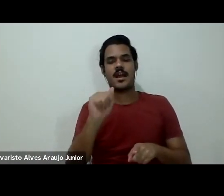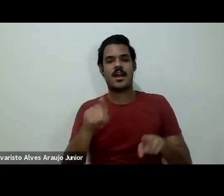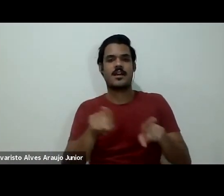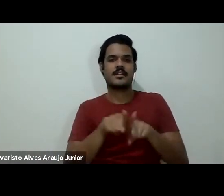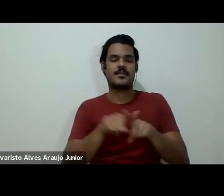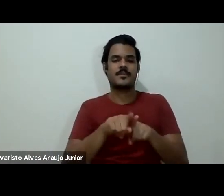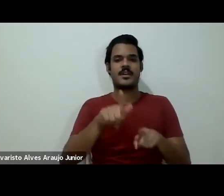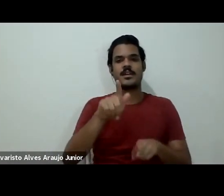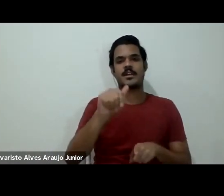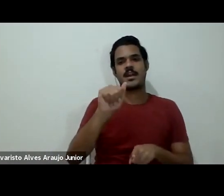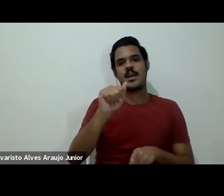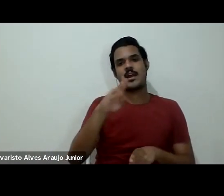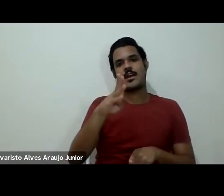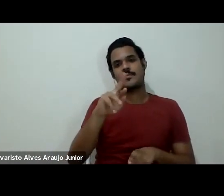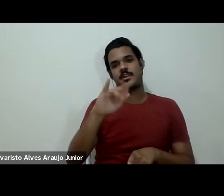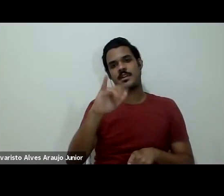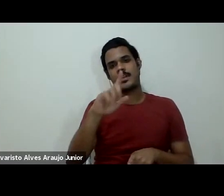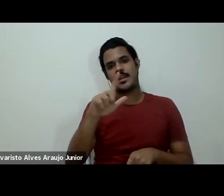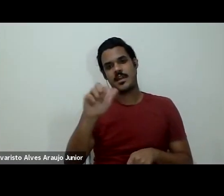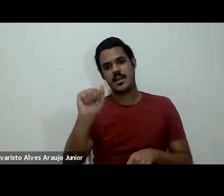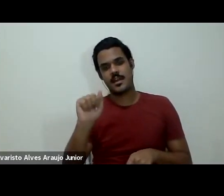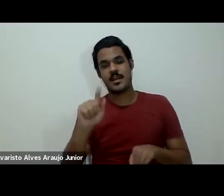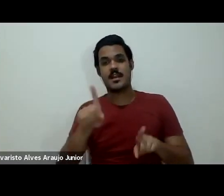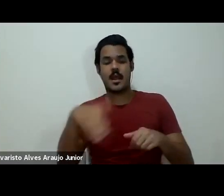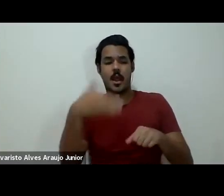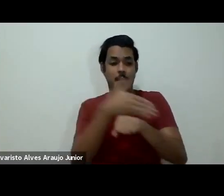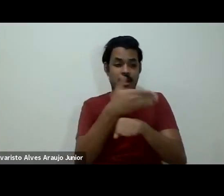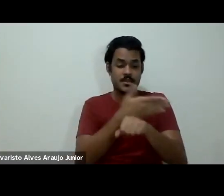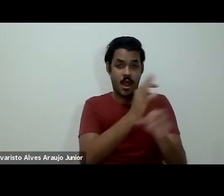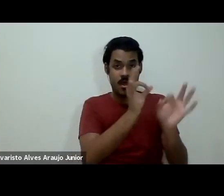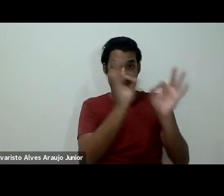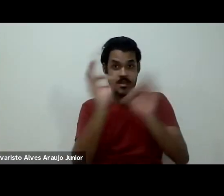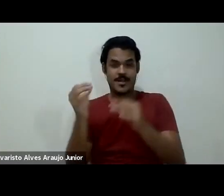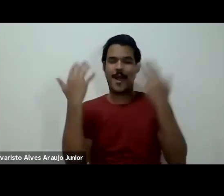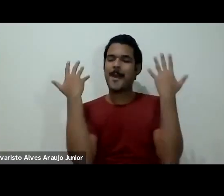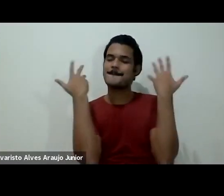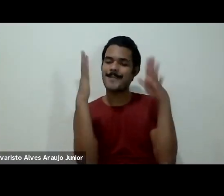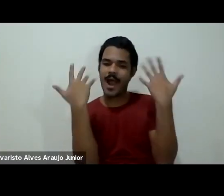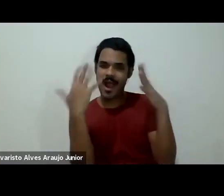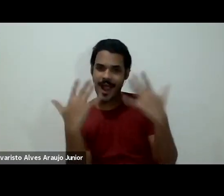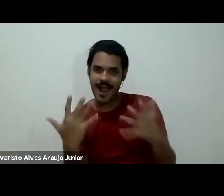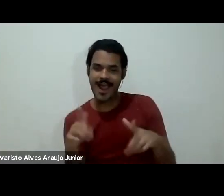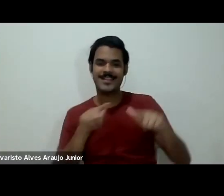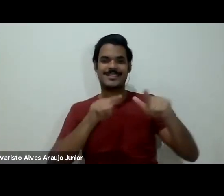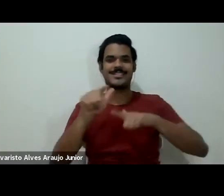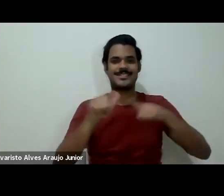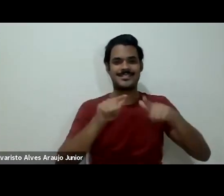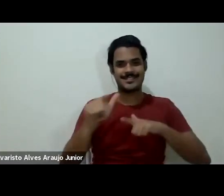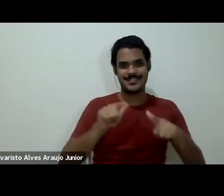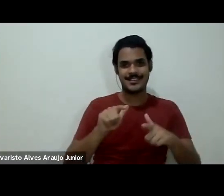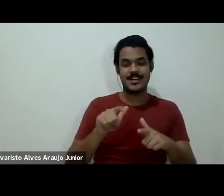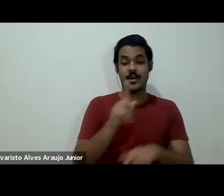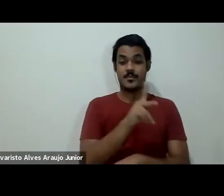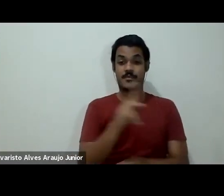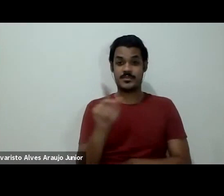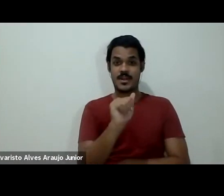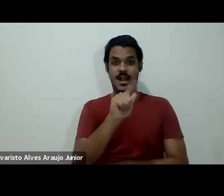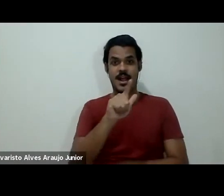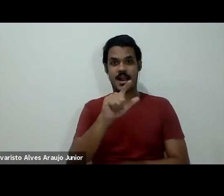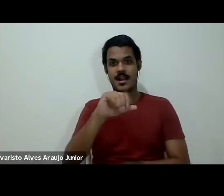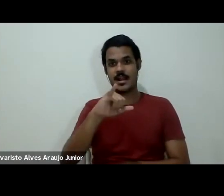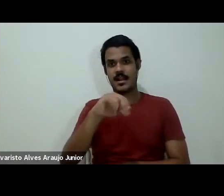Gabriela Miranda e tantas outras pessoas estão aqui elogiando o belíssimo trabalho. A professora Aline